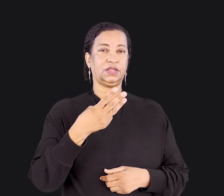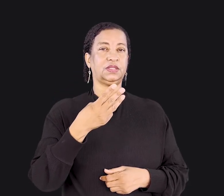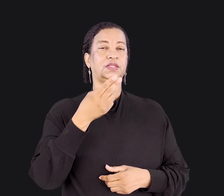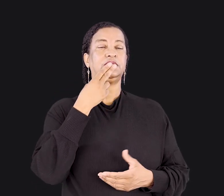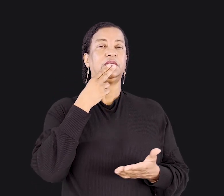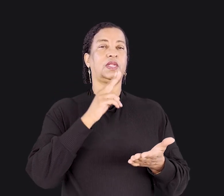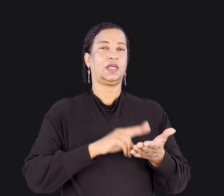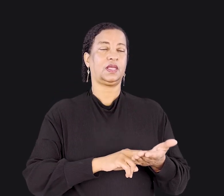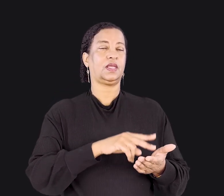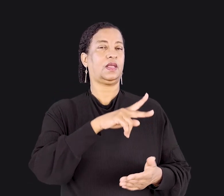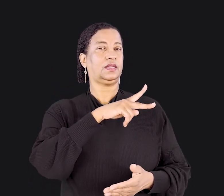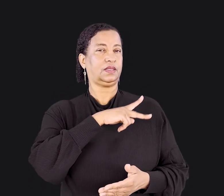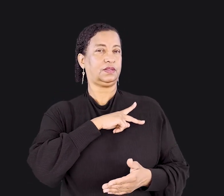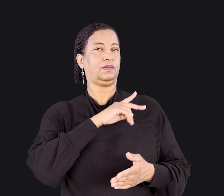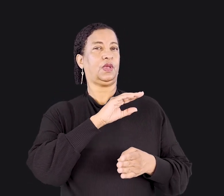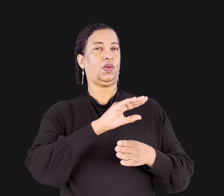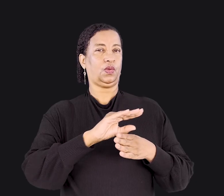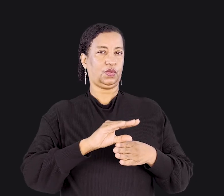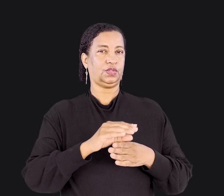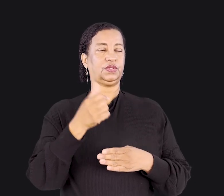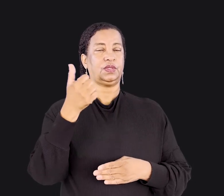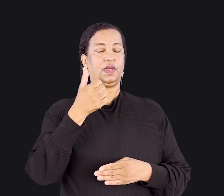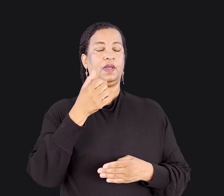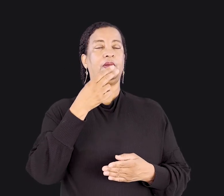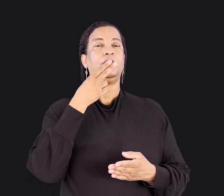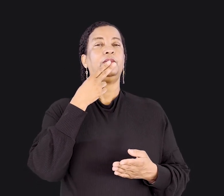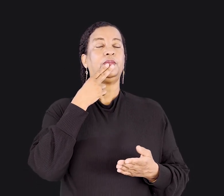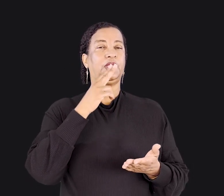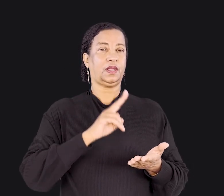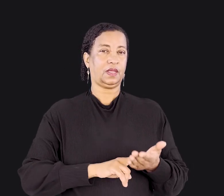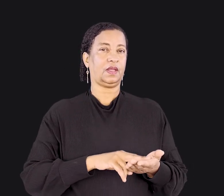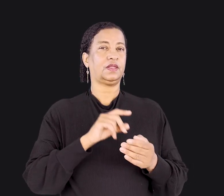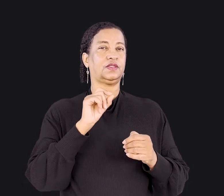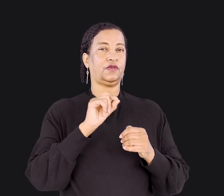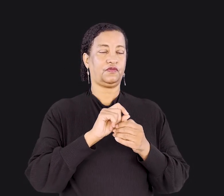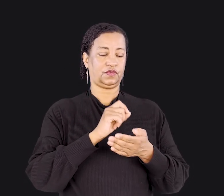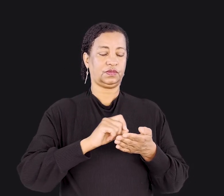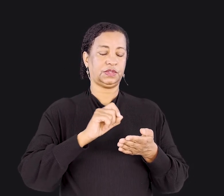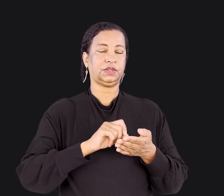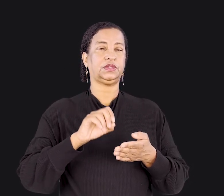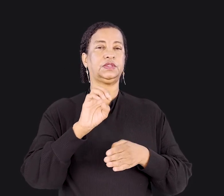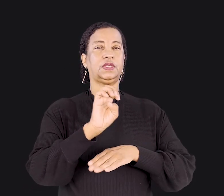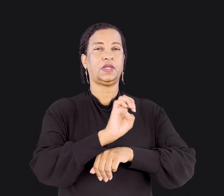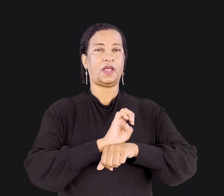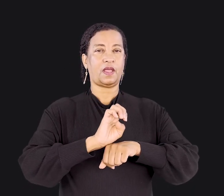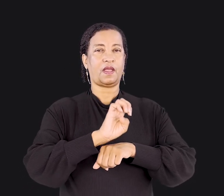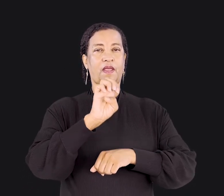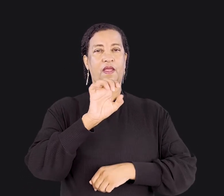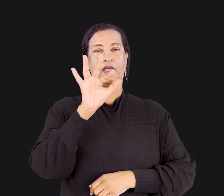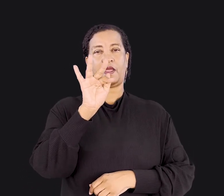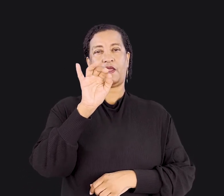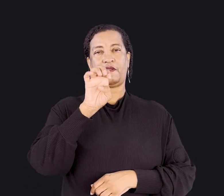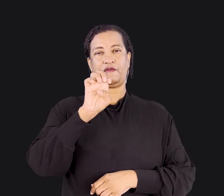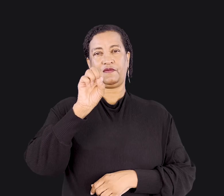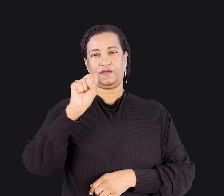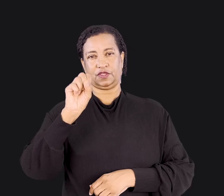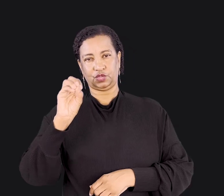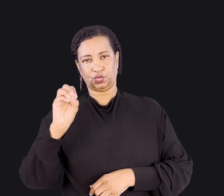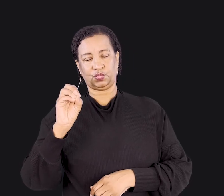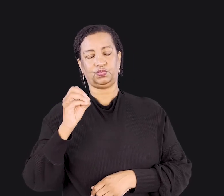aos Coríntios. A primeira carta foi escrita em Éfeso. Depois de 3 anos e meio ali, ele escreveu o que